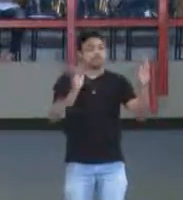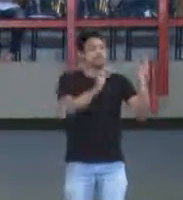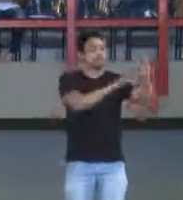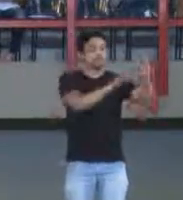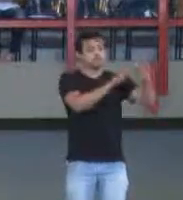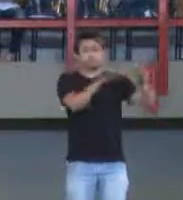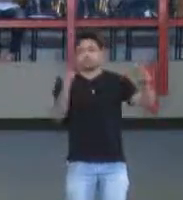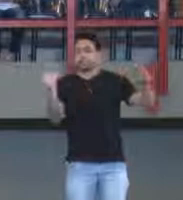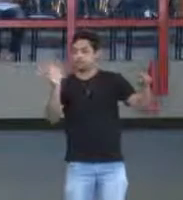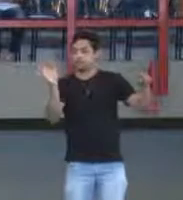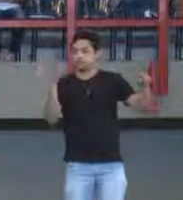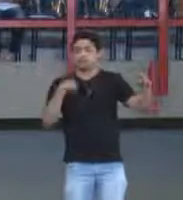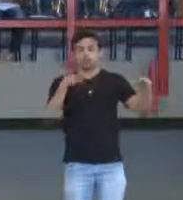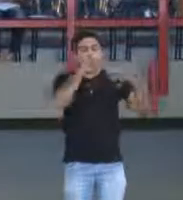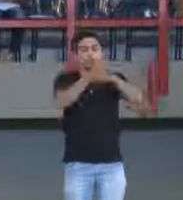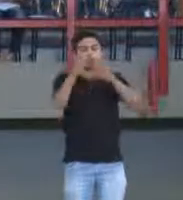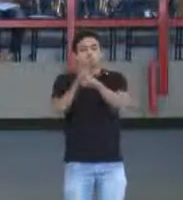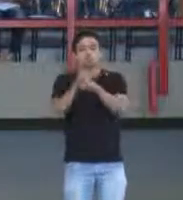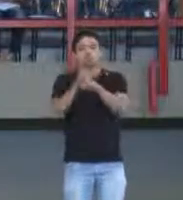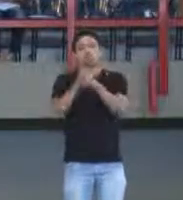média. Ora,